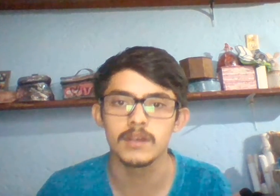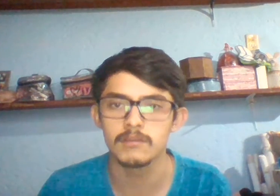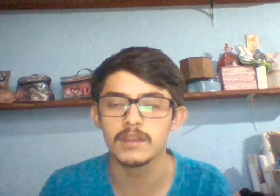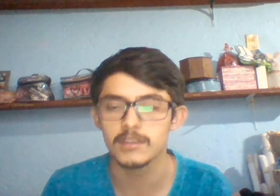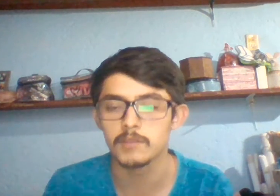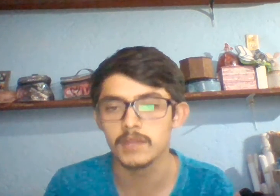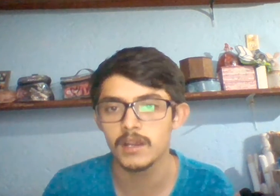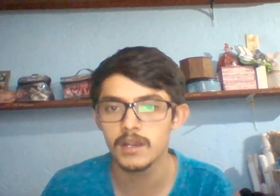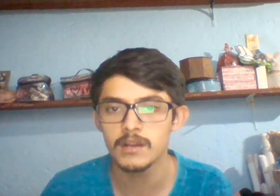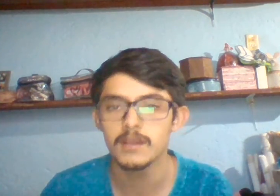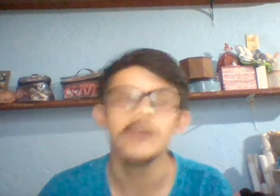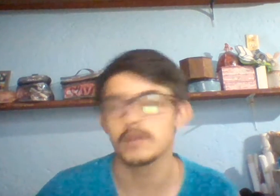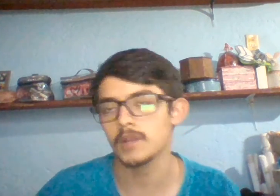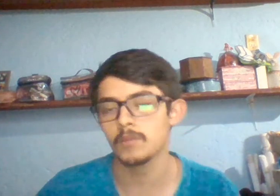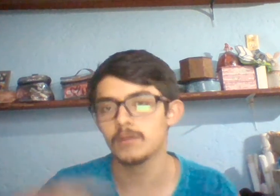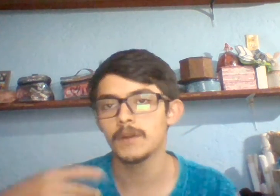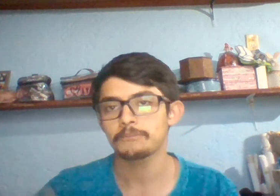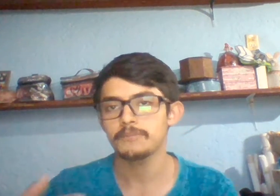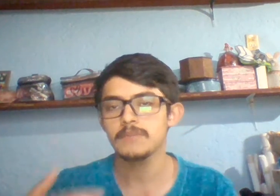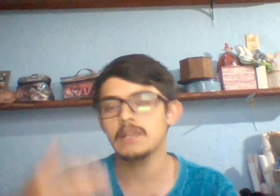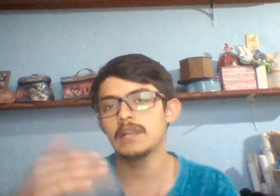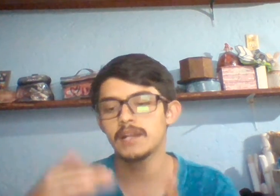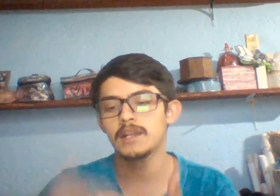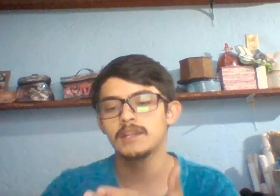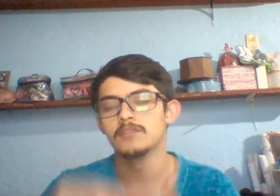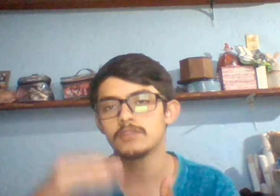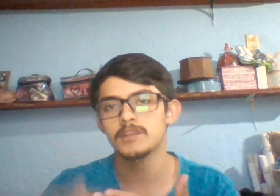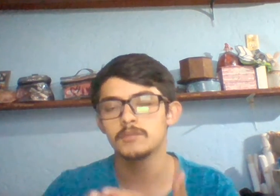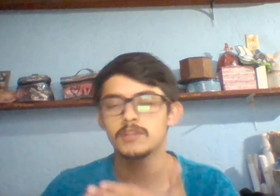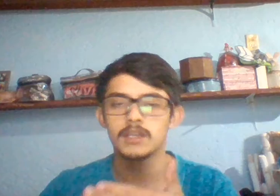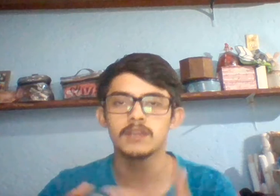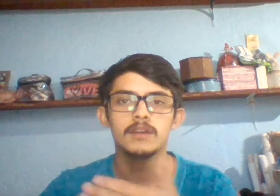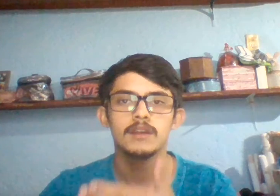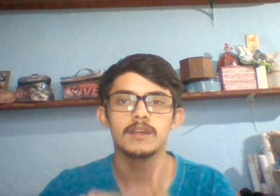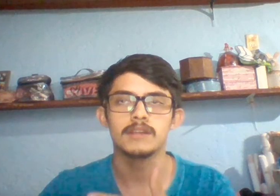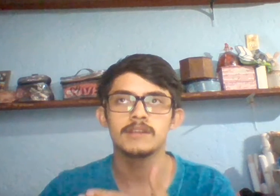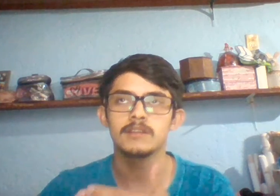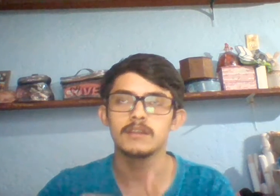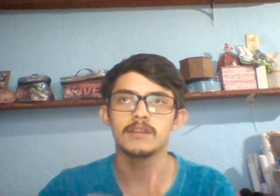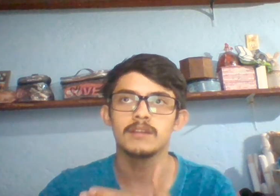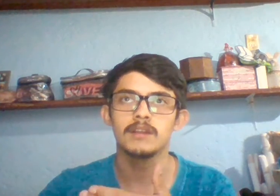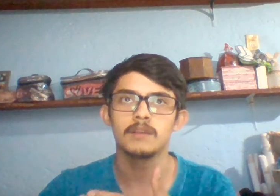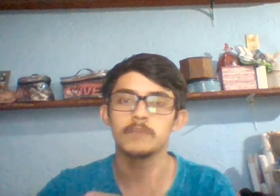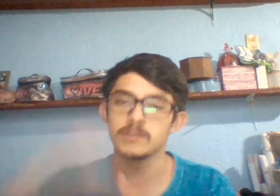una determinada carga. Por ejemplo, la carga que nosotros estamos girando es el pistón.